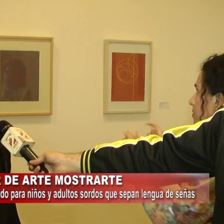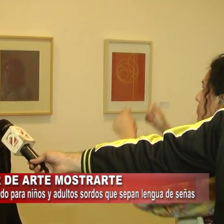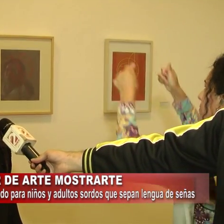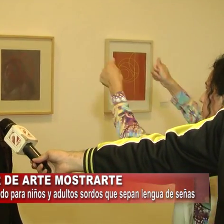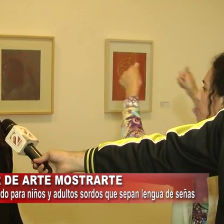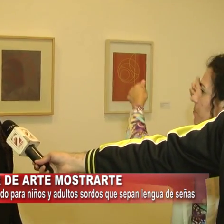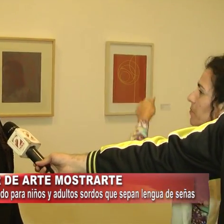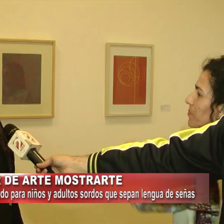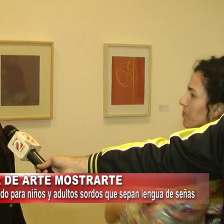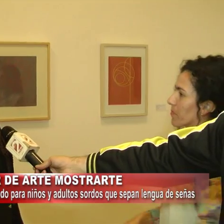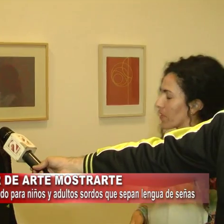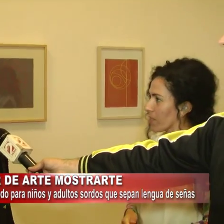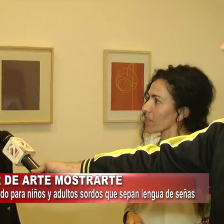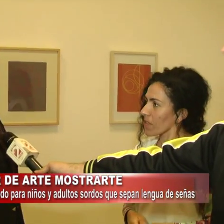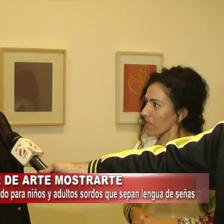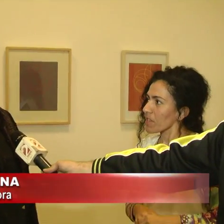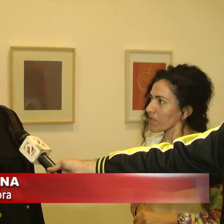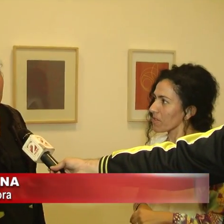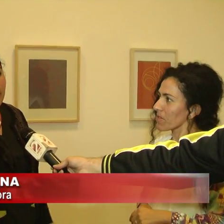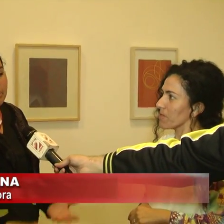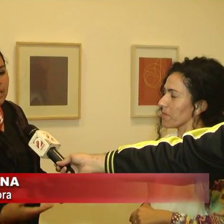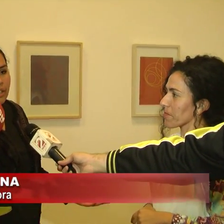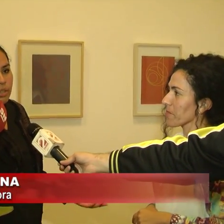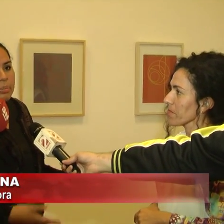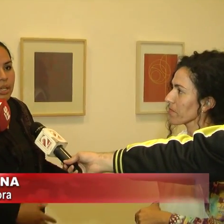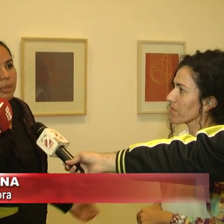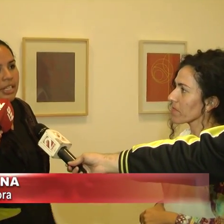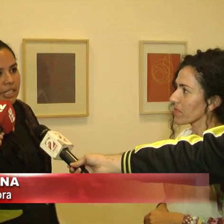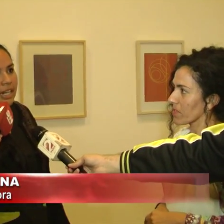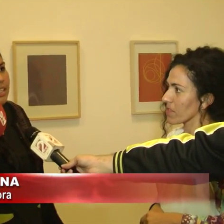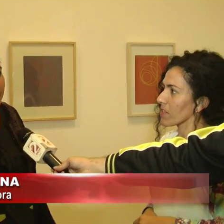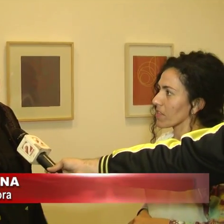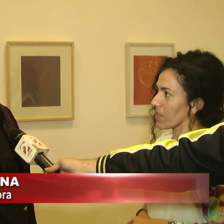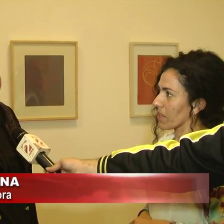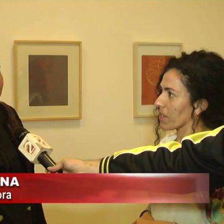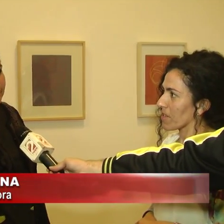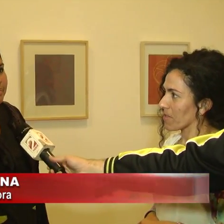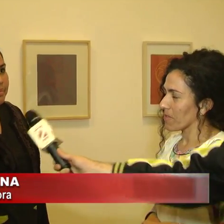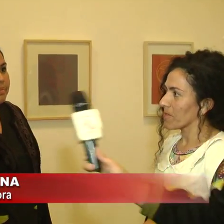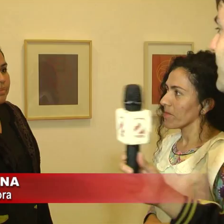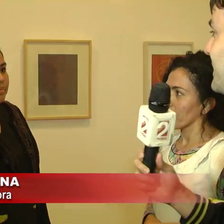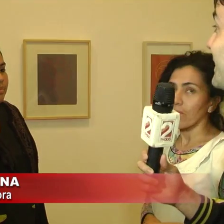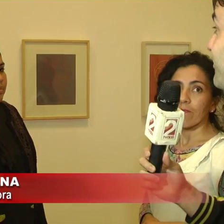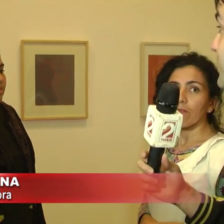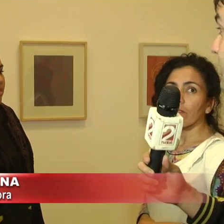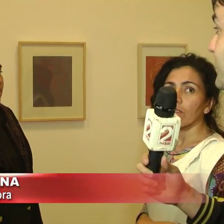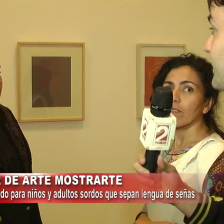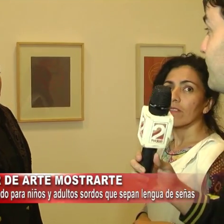Los van a preparar, los van a dejar listos y los van a exponer y los van a invitar a todos para que puedan acercarse a ver el trabajo. ¿En qué fecha va a ser esta